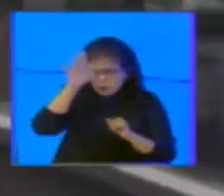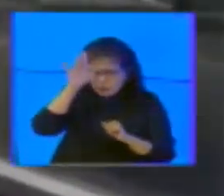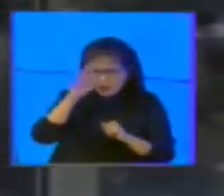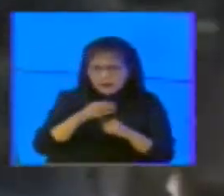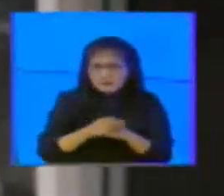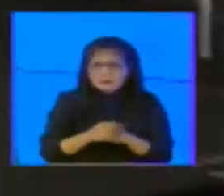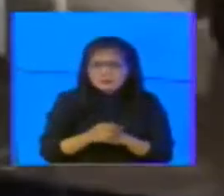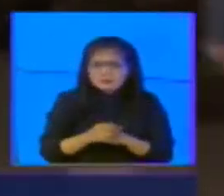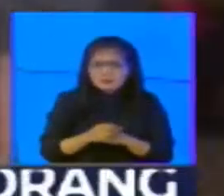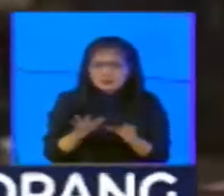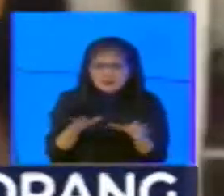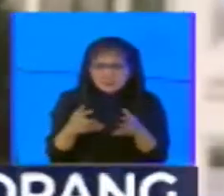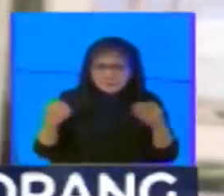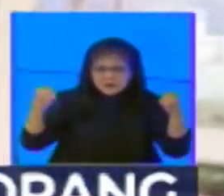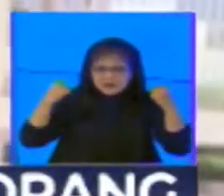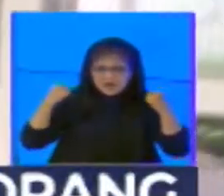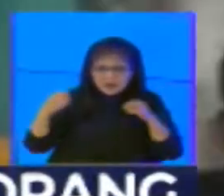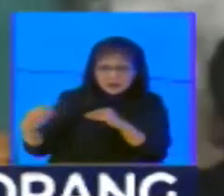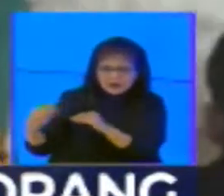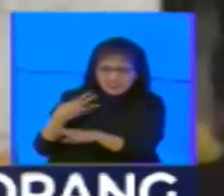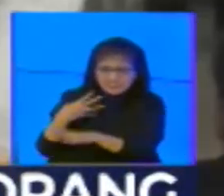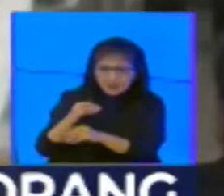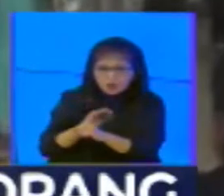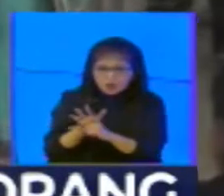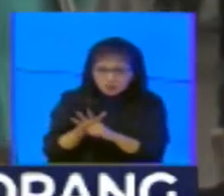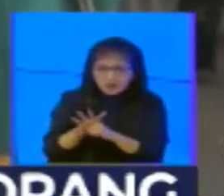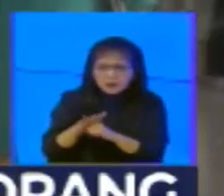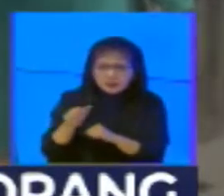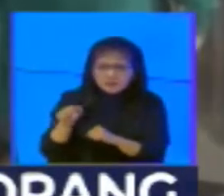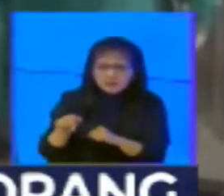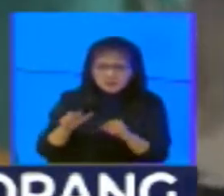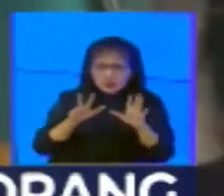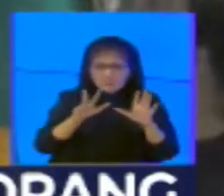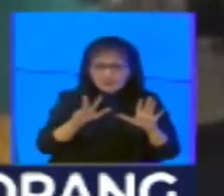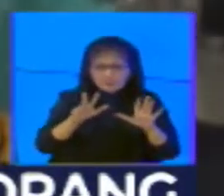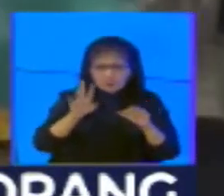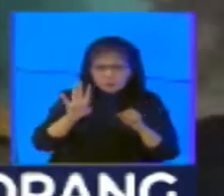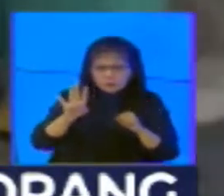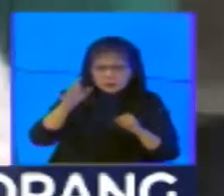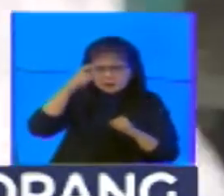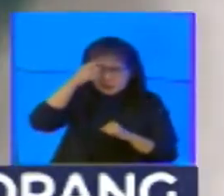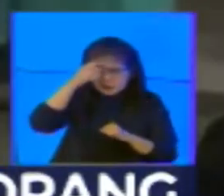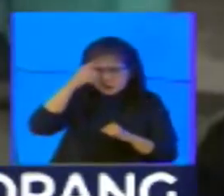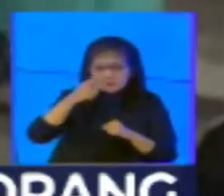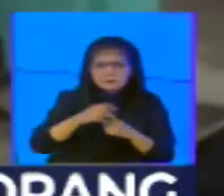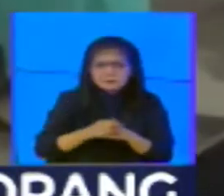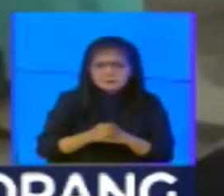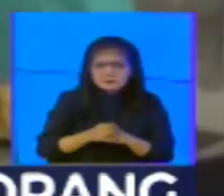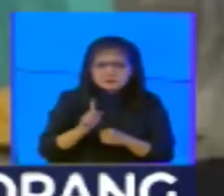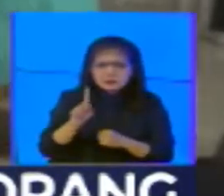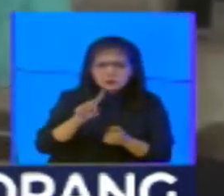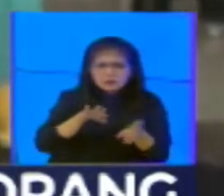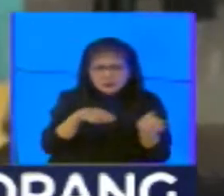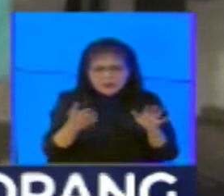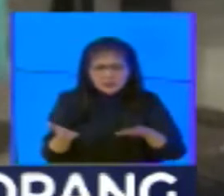Sementara tenaga medis yang terpapar virus corona hingga 1 April berjumlah 84 orang, satu diantaranya meninggal dunia.